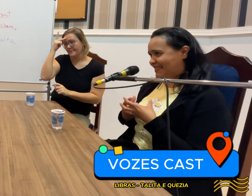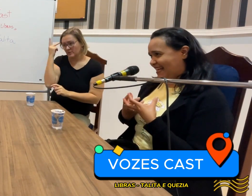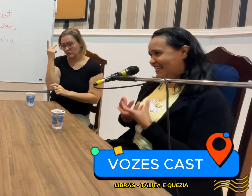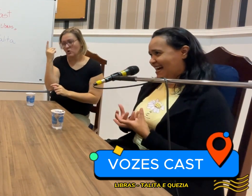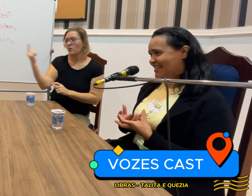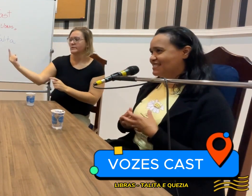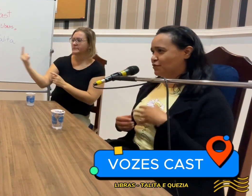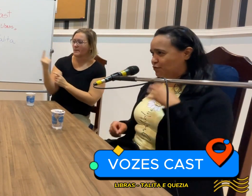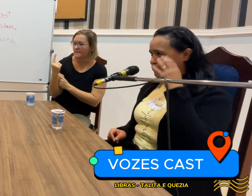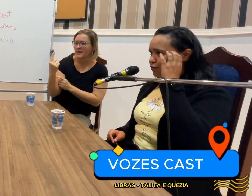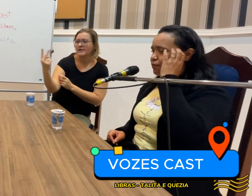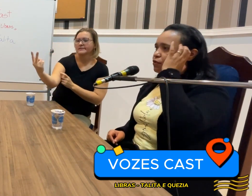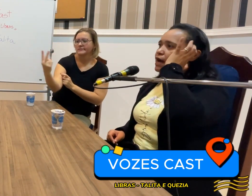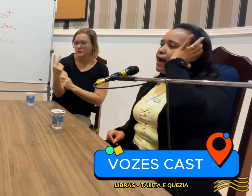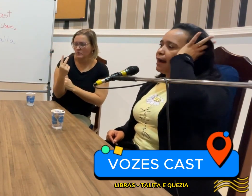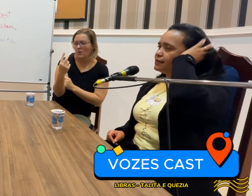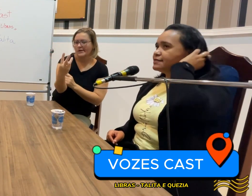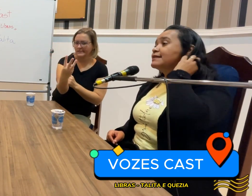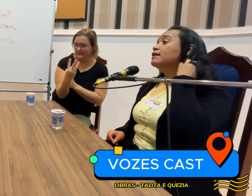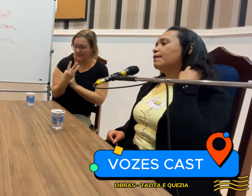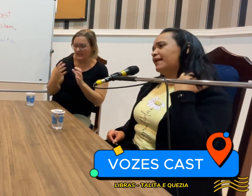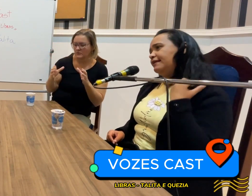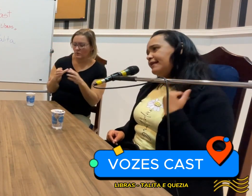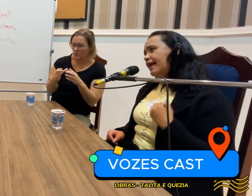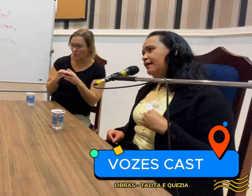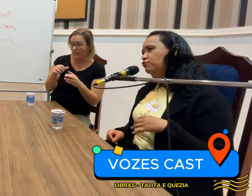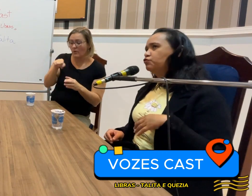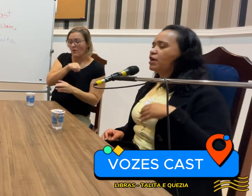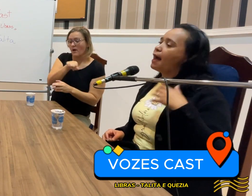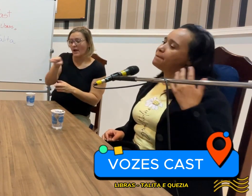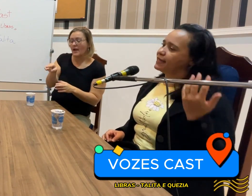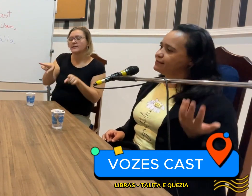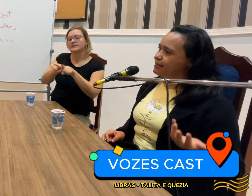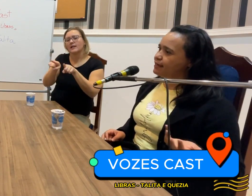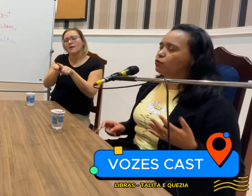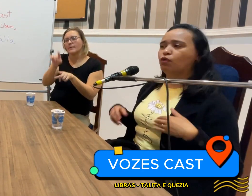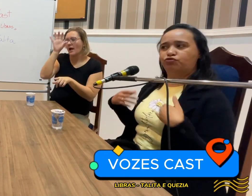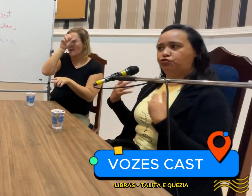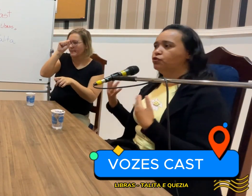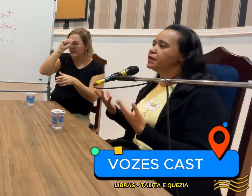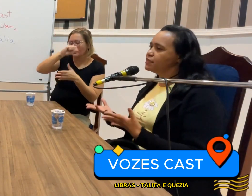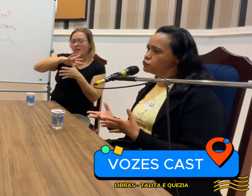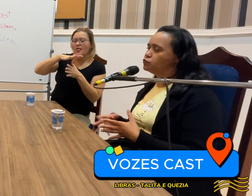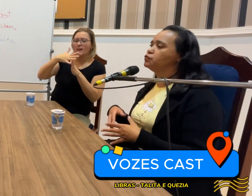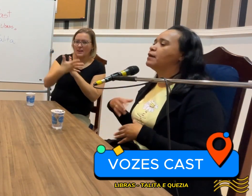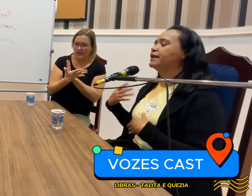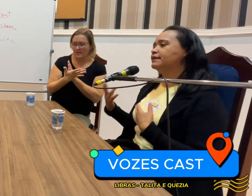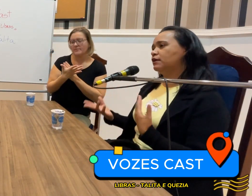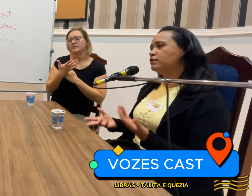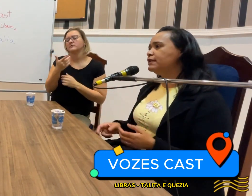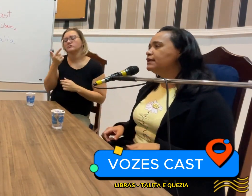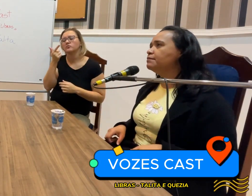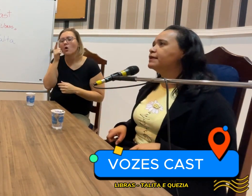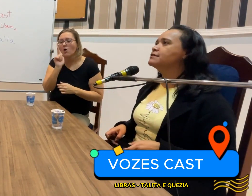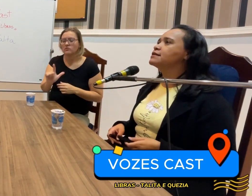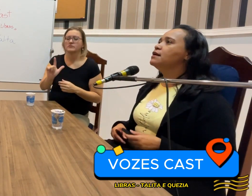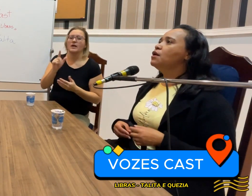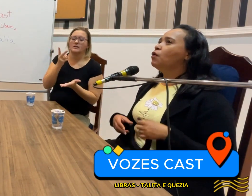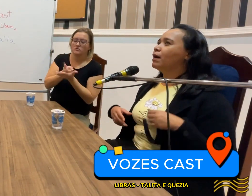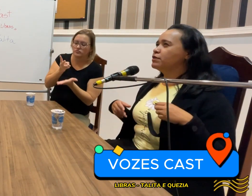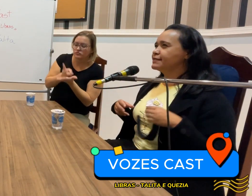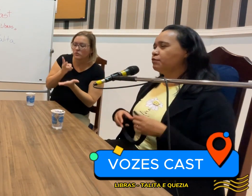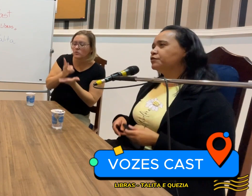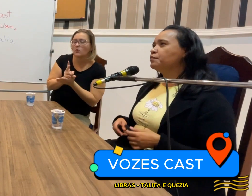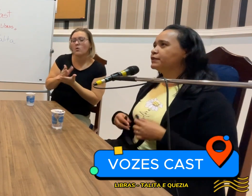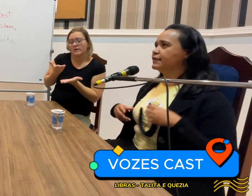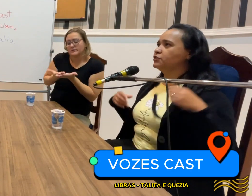vieram integrar esse grupo, estão aprendendo, já aprenderam, continuam em estudo, aprendendo Libras.